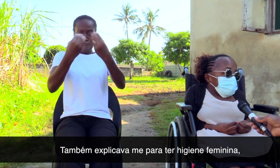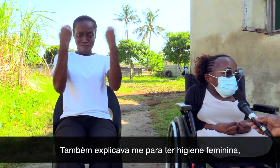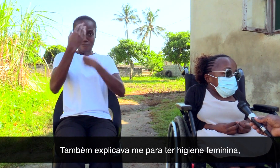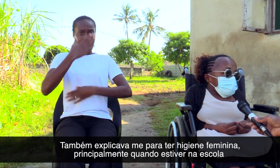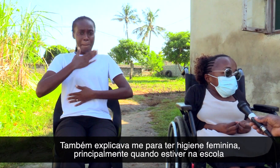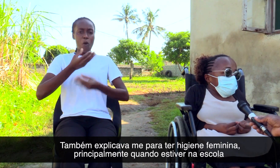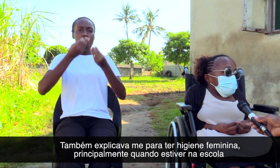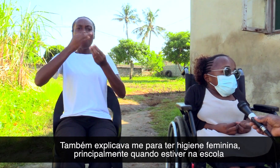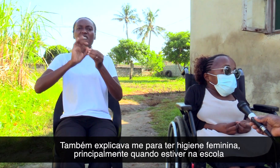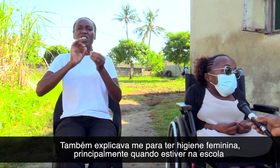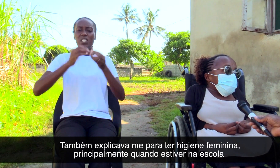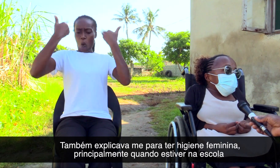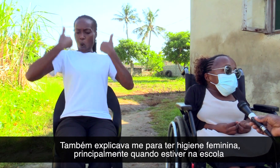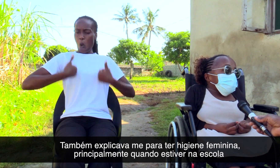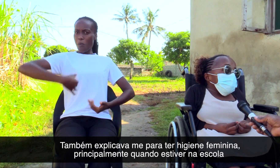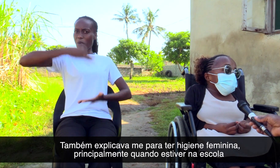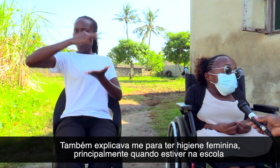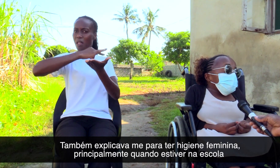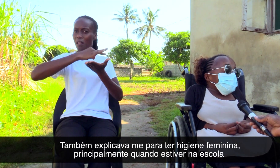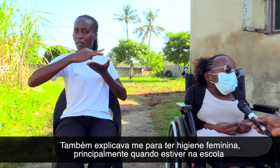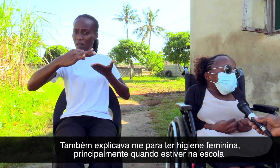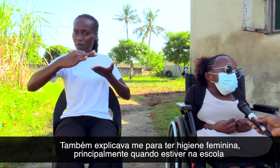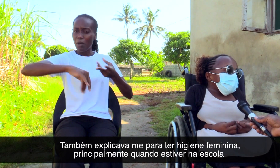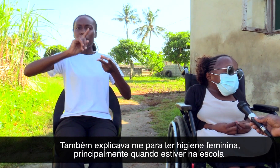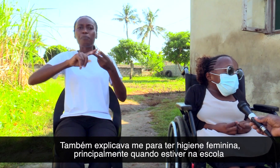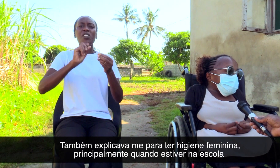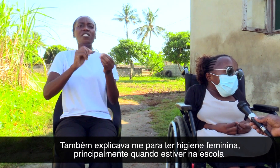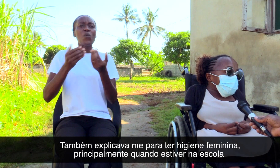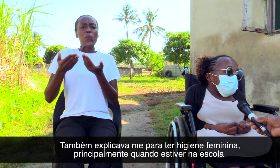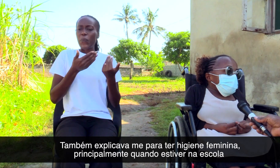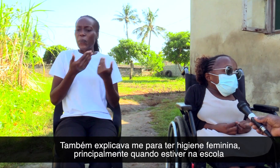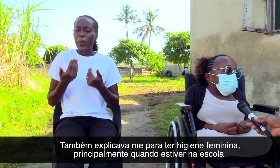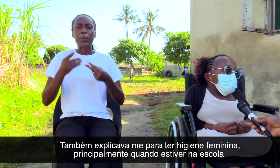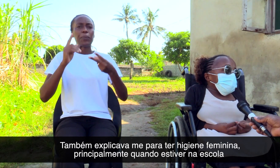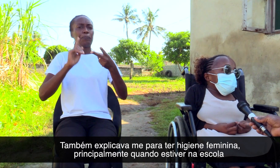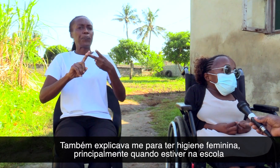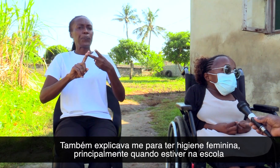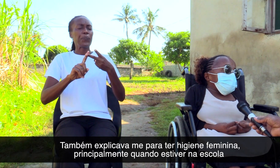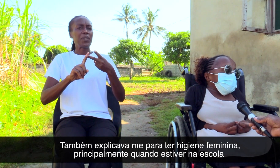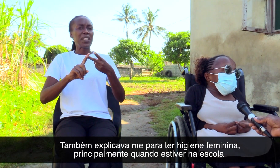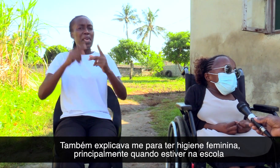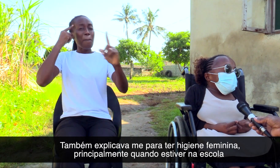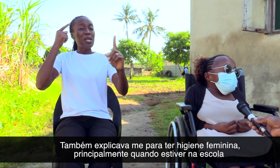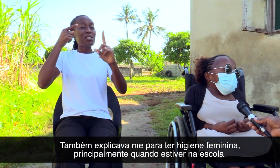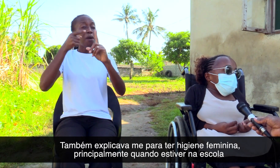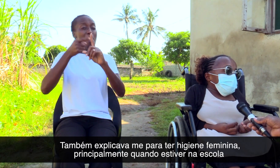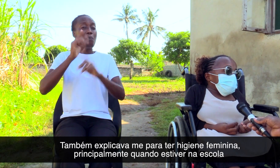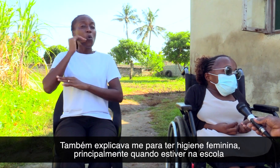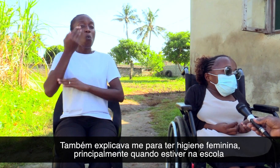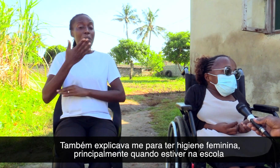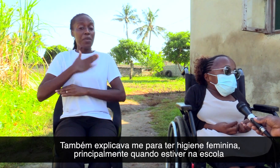feminina, não é? Como deve fazer a higiene pessoal, principalmente quando eu estiver na